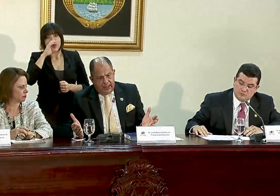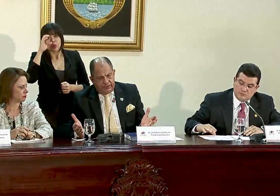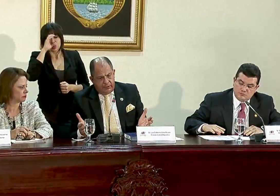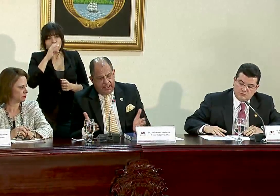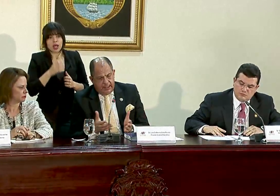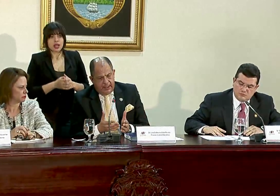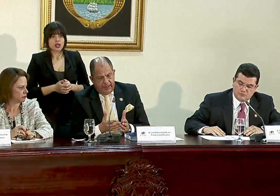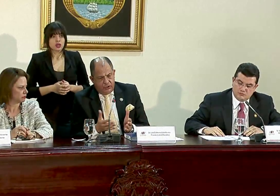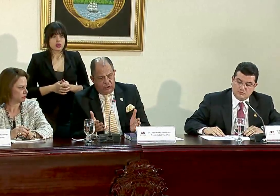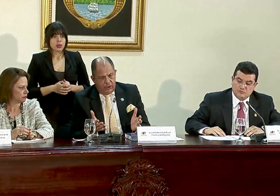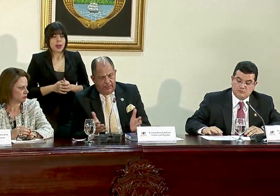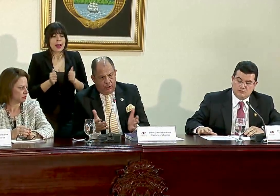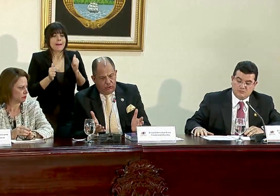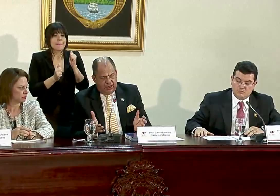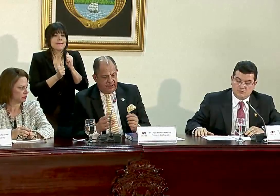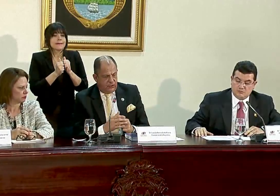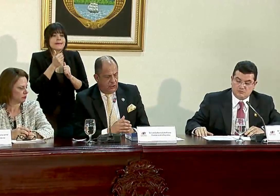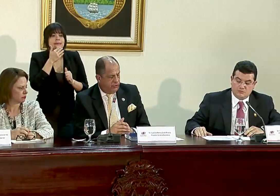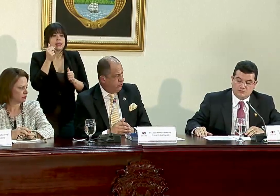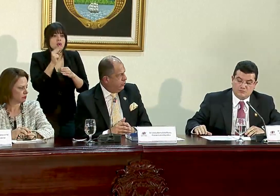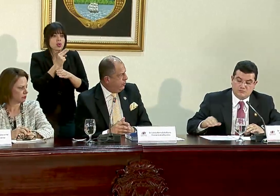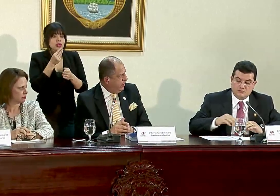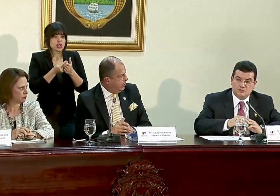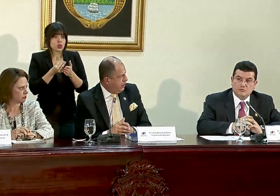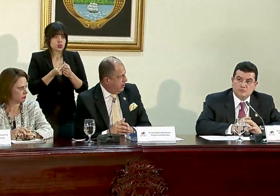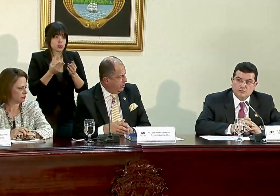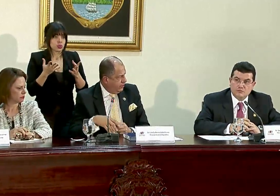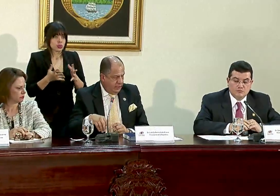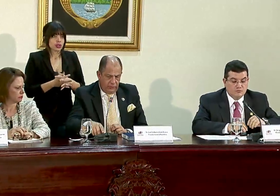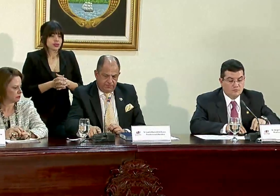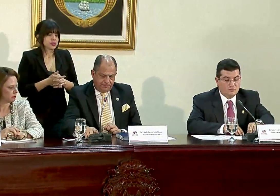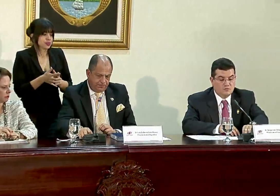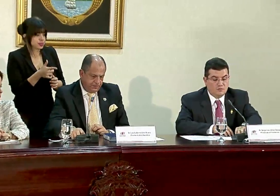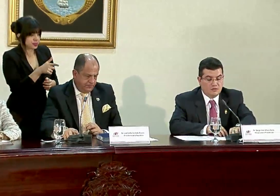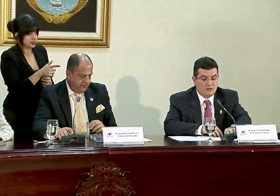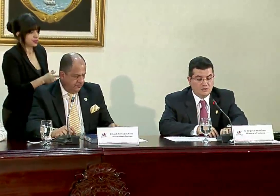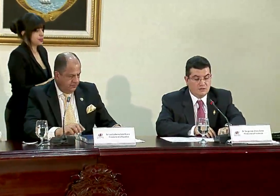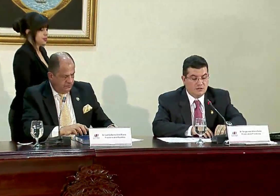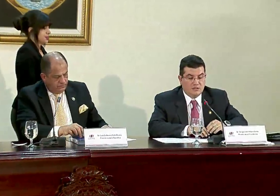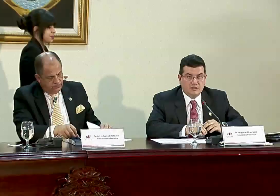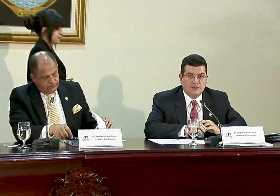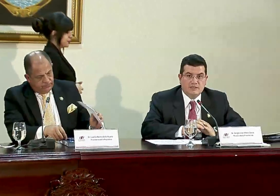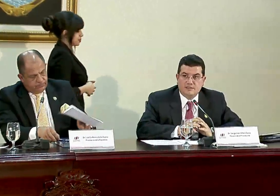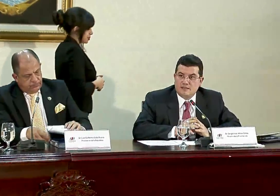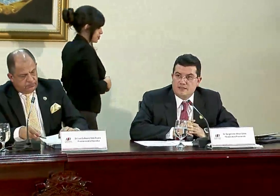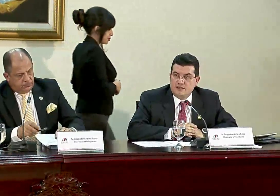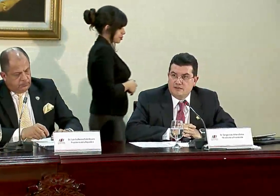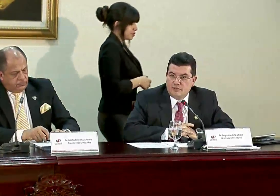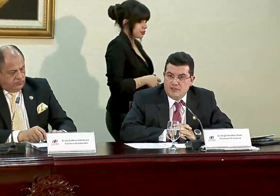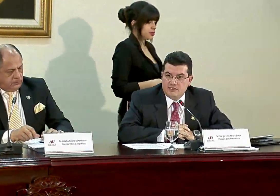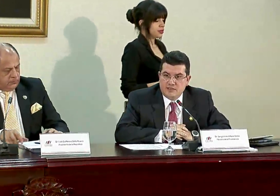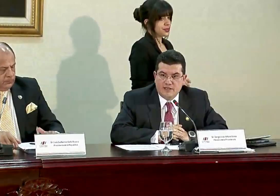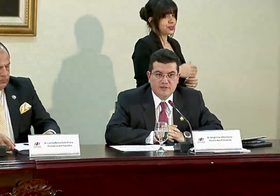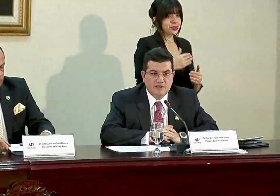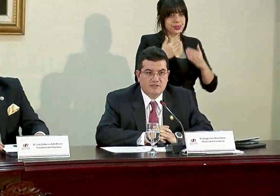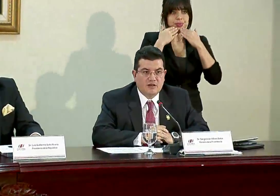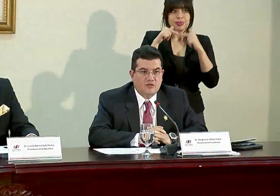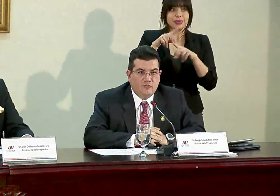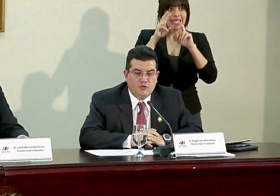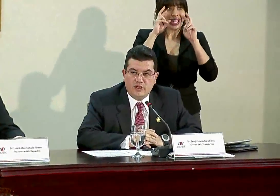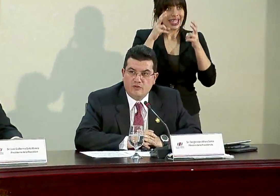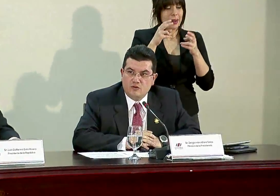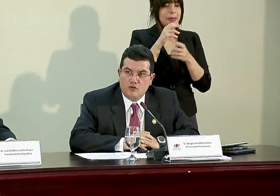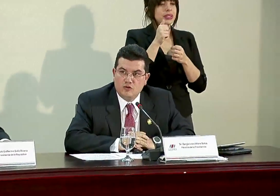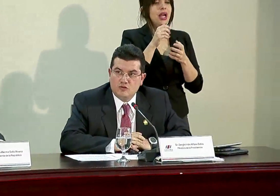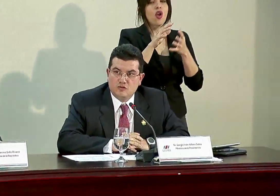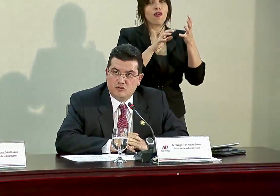la mayor la mejor utilización de los recursos públicos entonces adiós gracias aquí en este tema se están